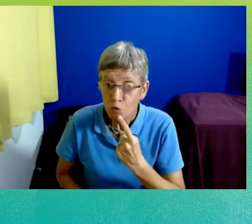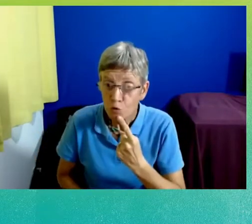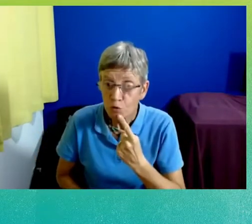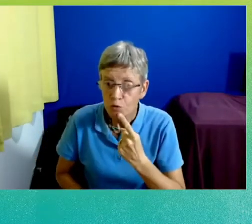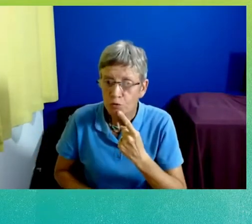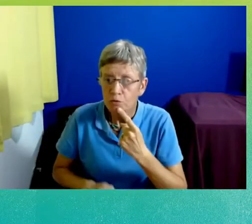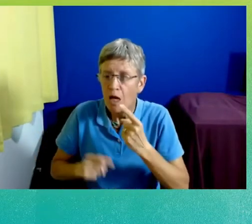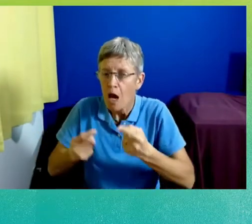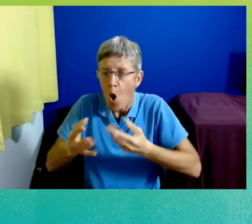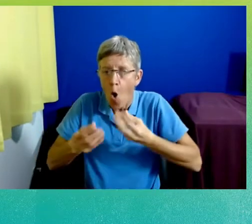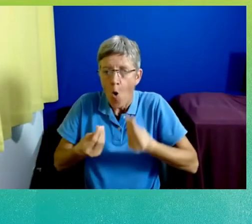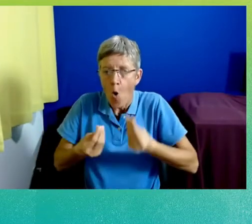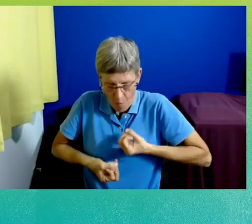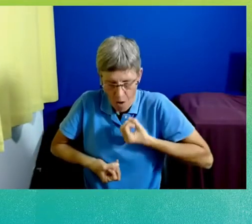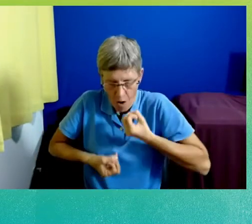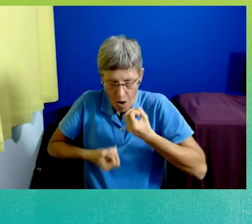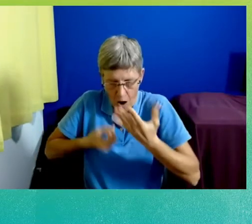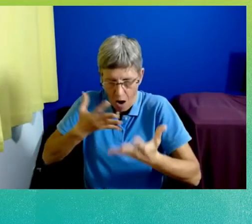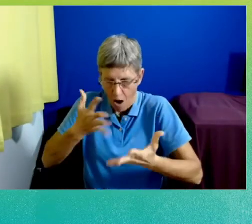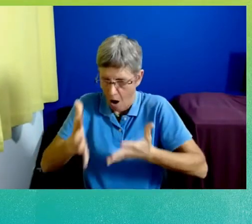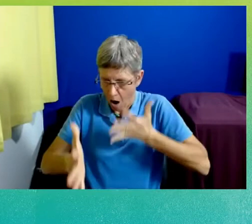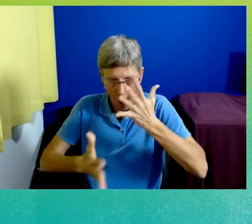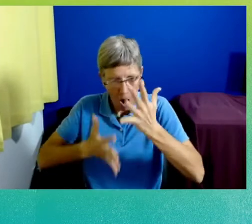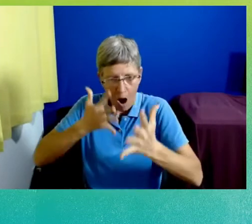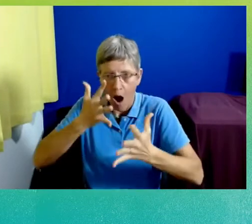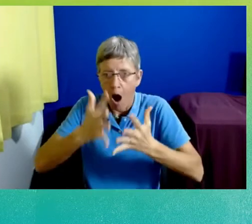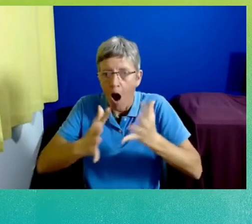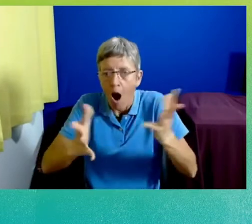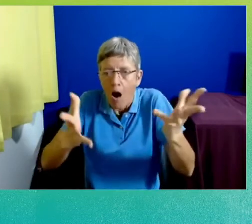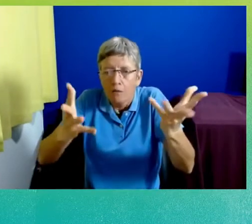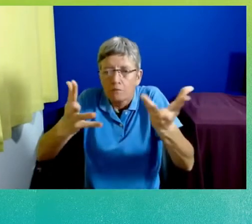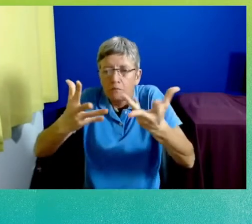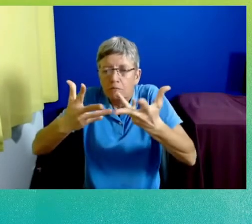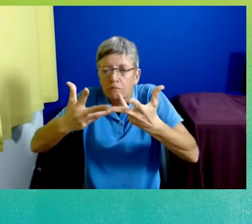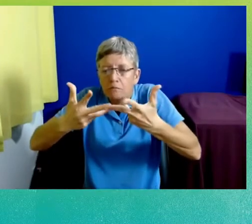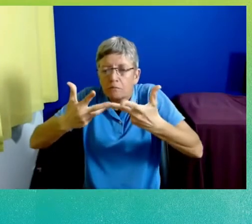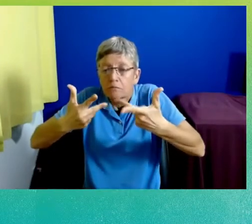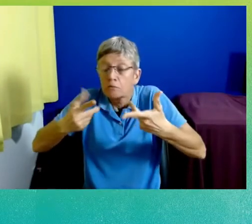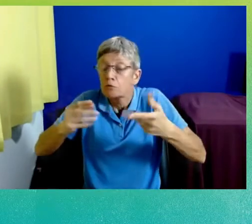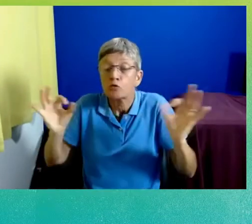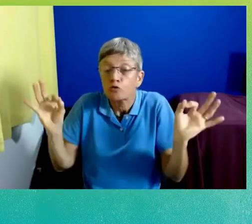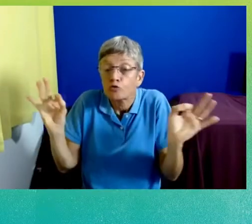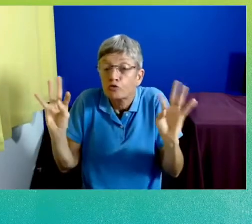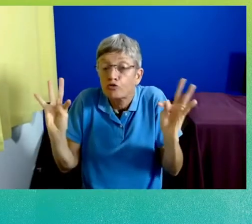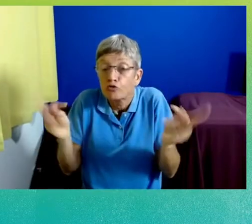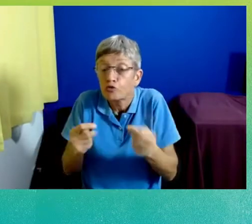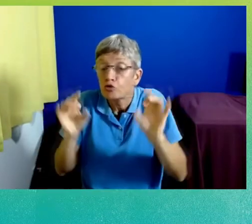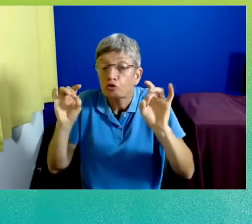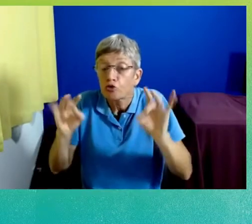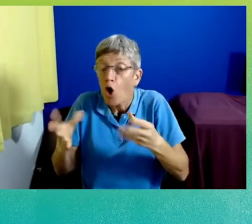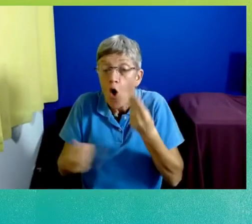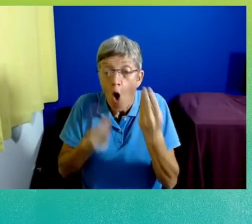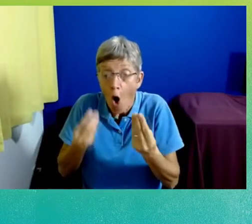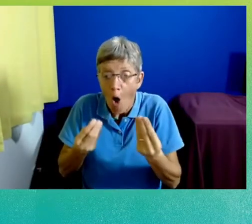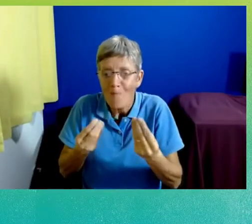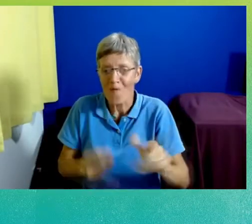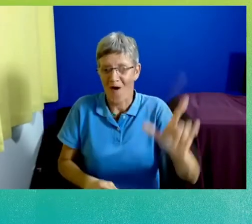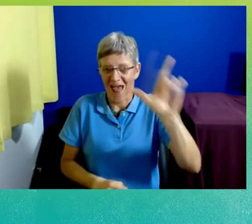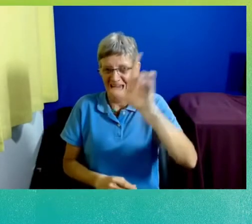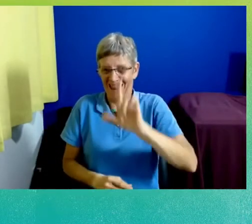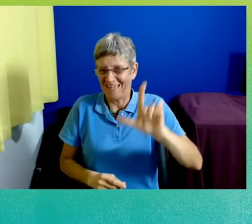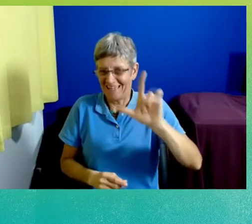maneira prazerosa, que o surdo ele possa produzir literatura de uma forma